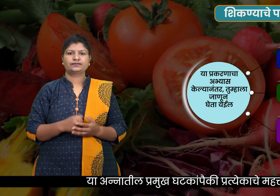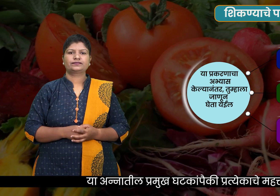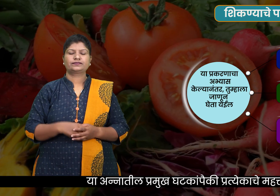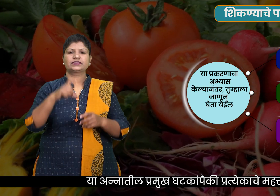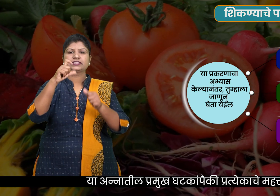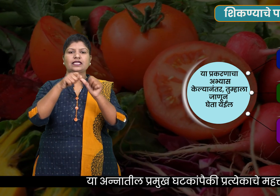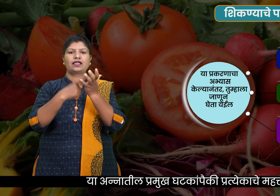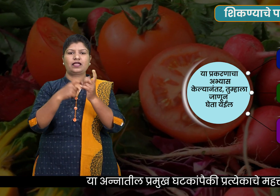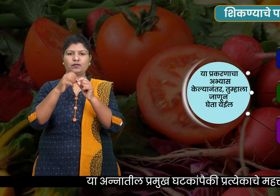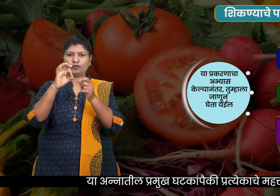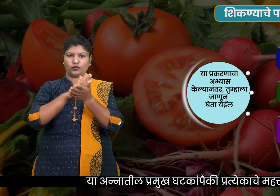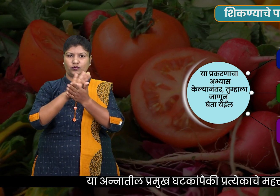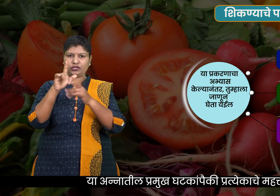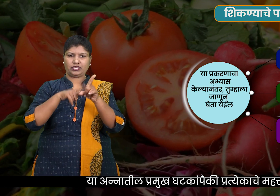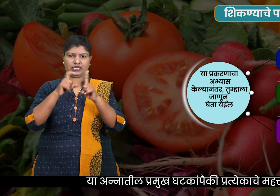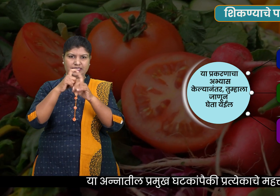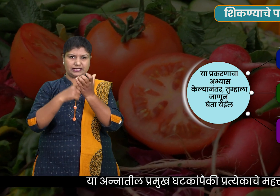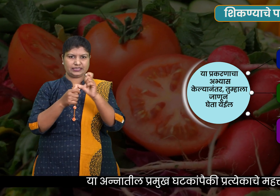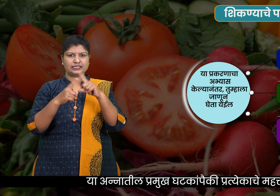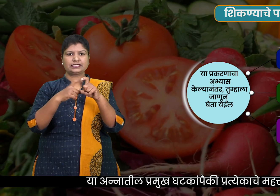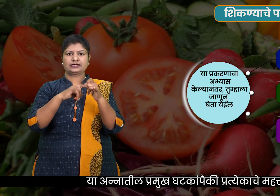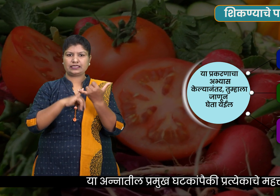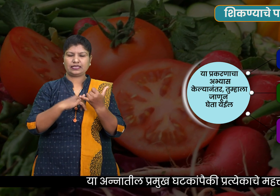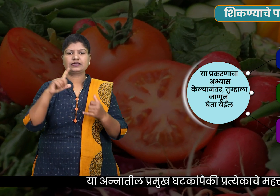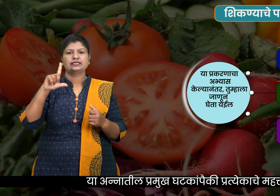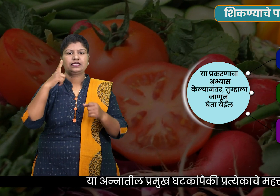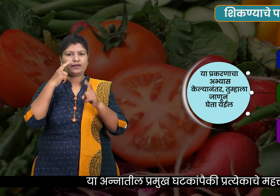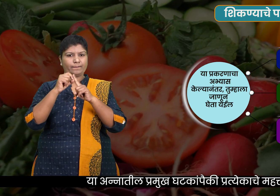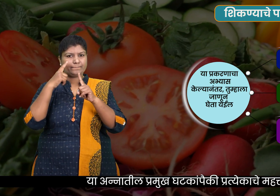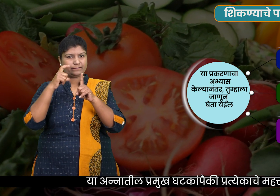या अन्नातील प्रमुख घटकांपैकी प्रत्येकाचे महत्त्व सांगा.